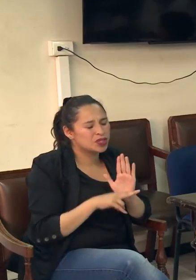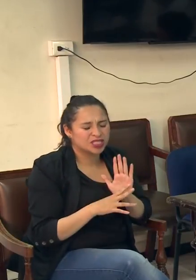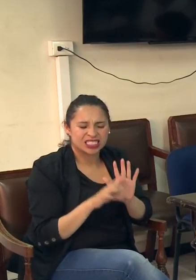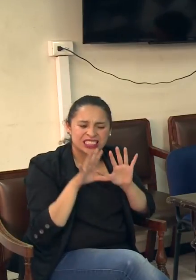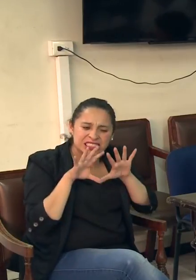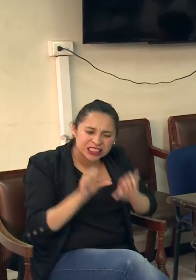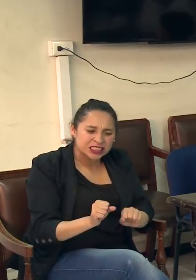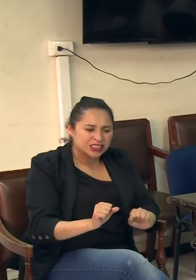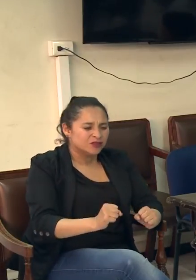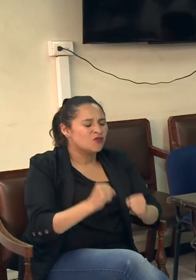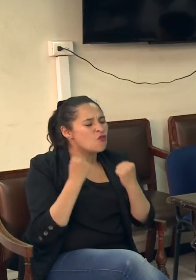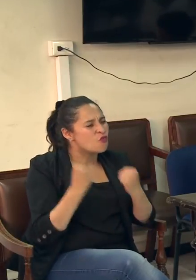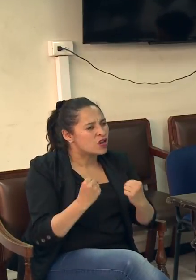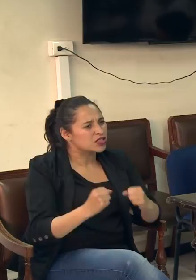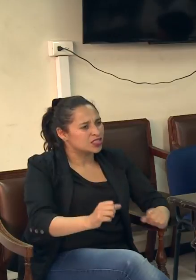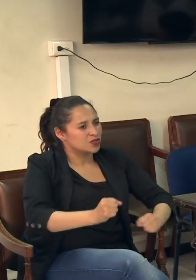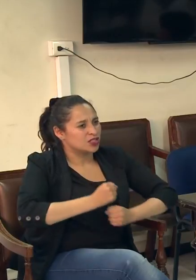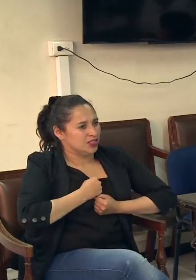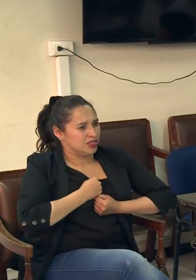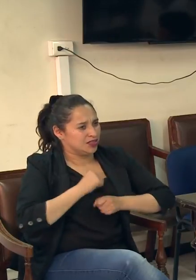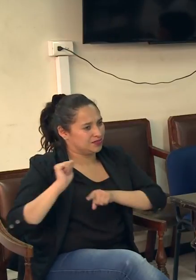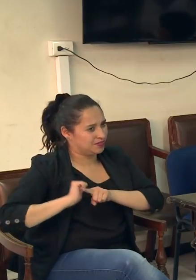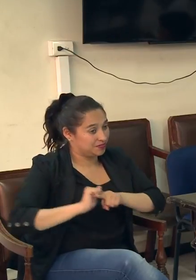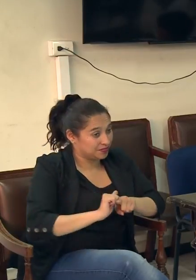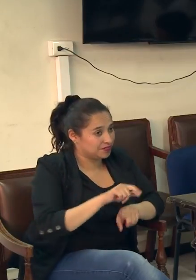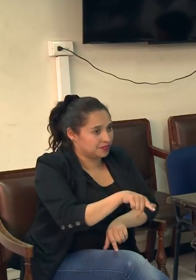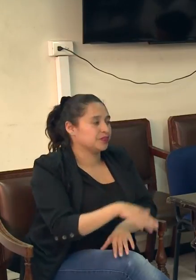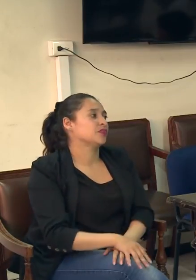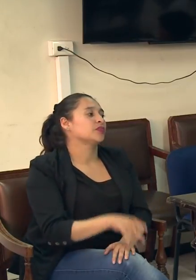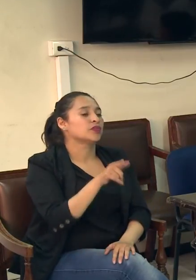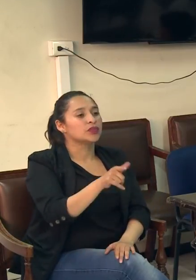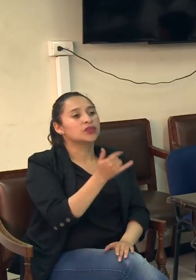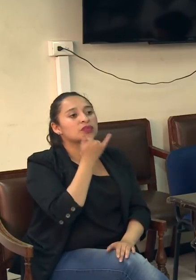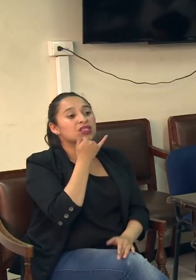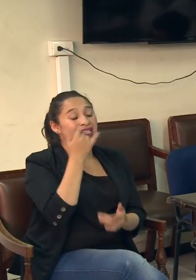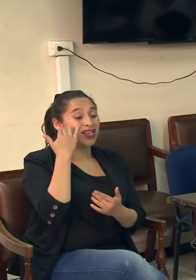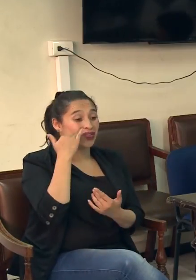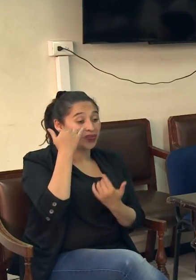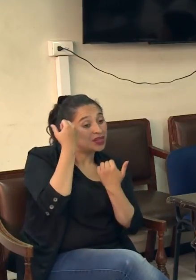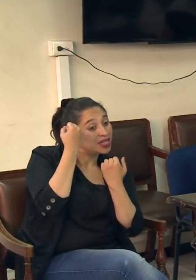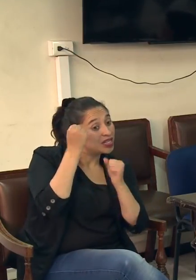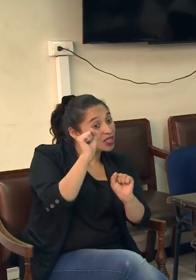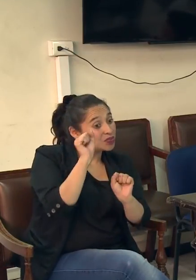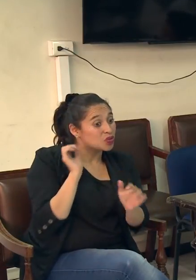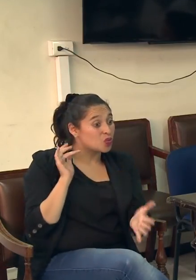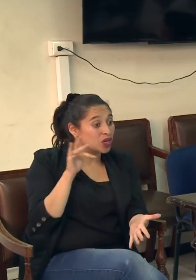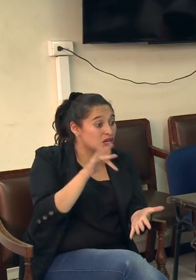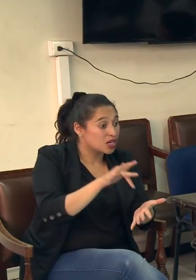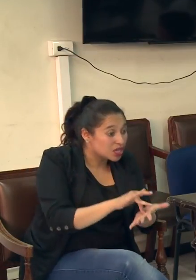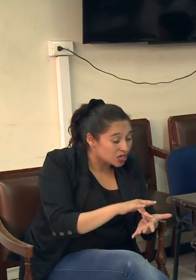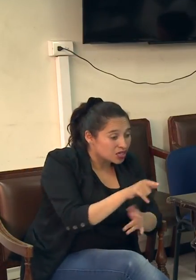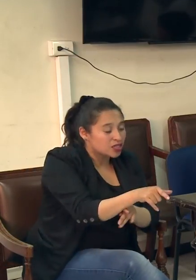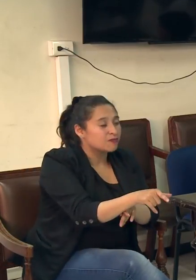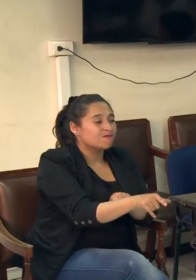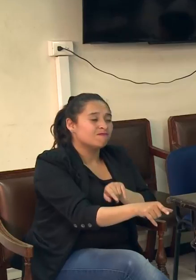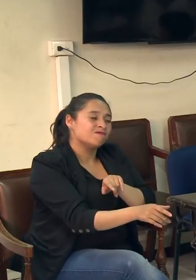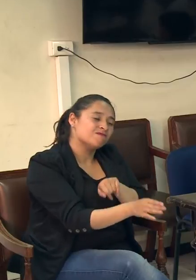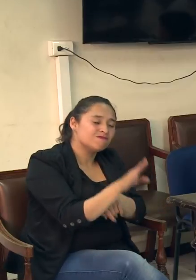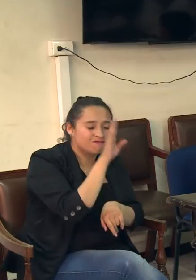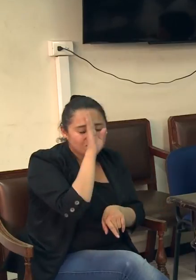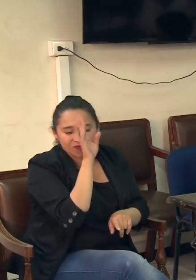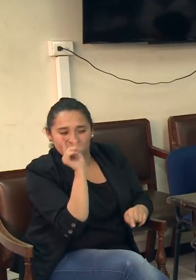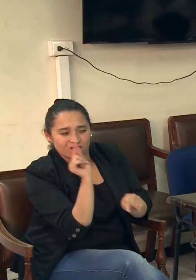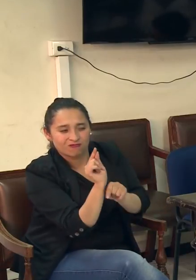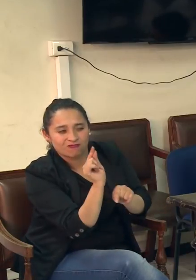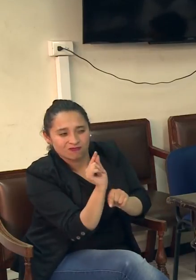Y obviamente digamos que el feminismo entra a cuestionar unos privilegios, a, digamos, a proponer unas discusiones